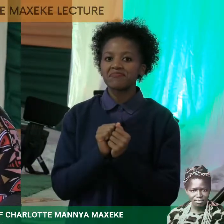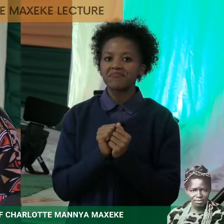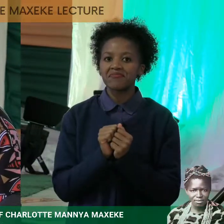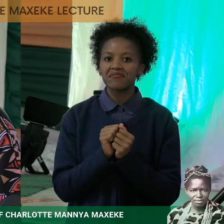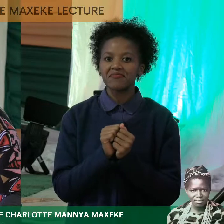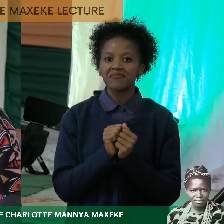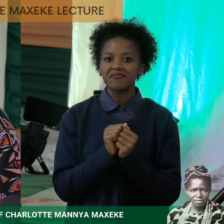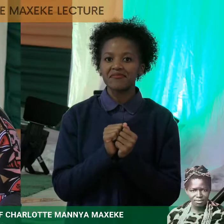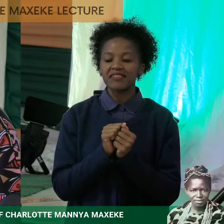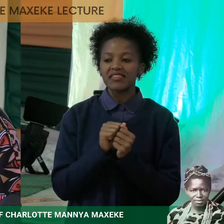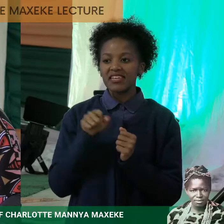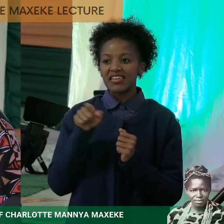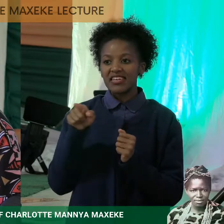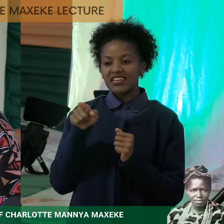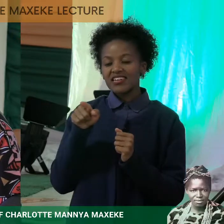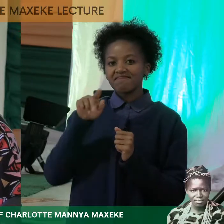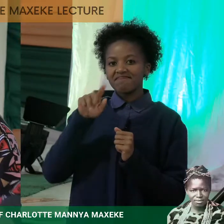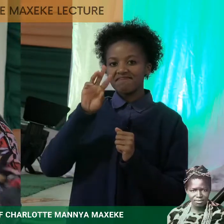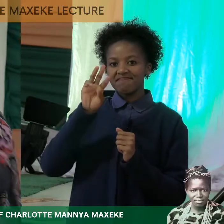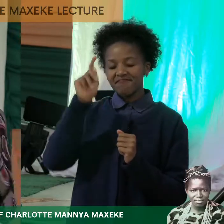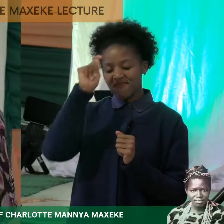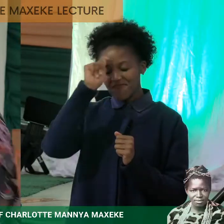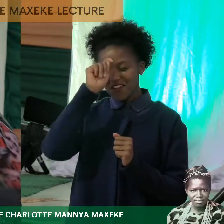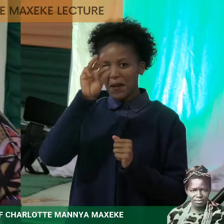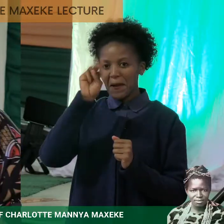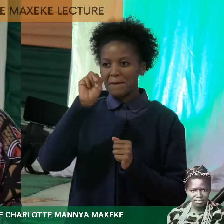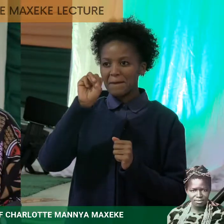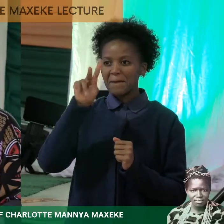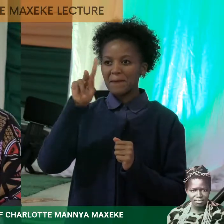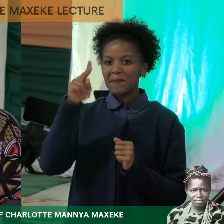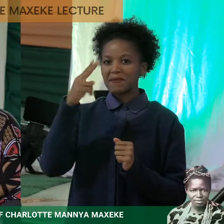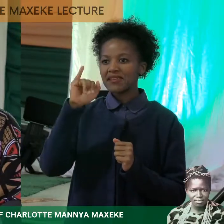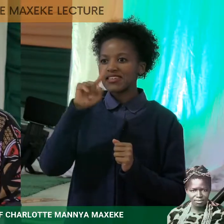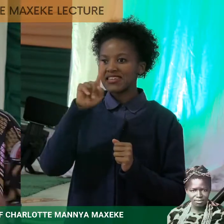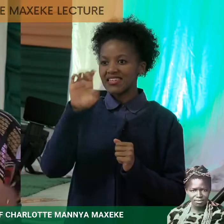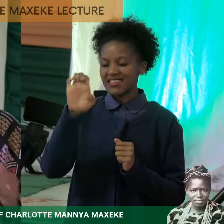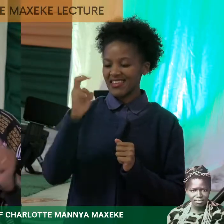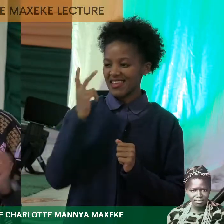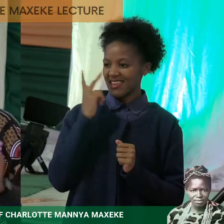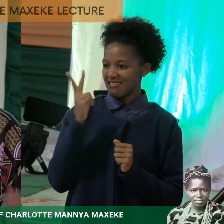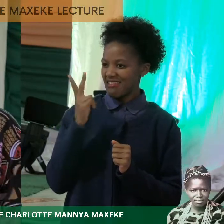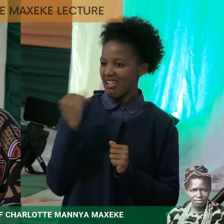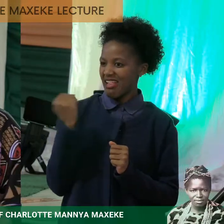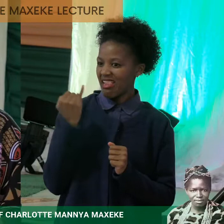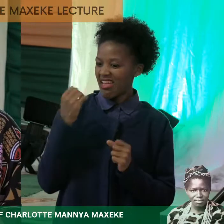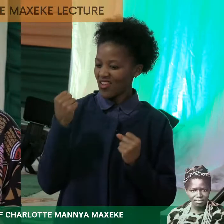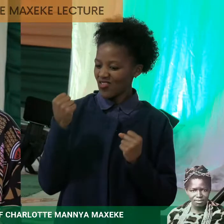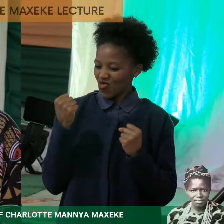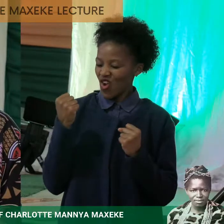umfana kamkhize ngumfana wena lo ungamboni nje ingathi ubuqina